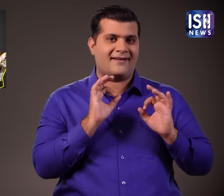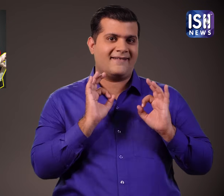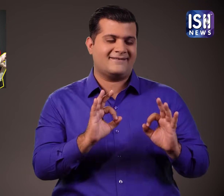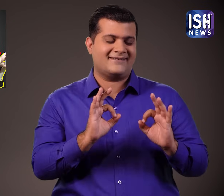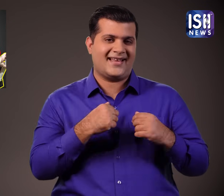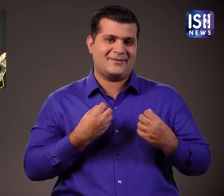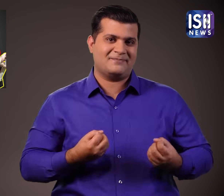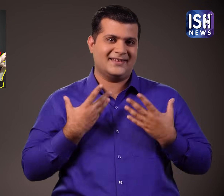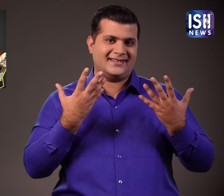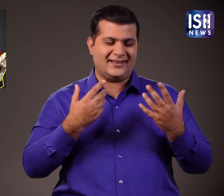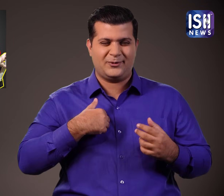पर बधाई देना चाहते थे